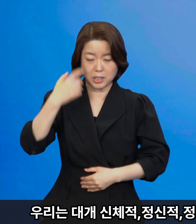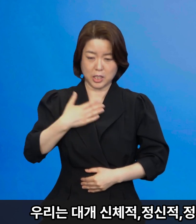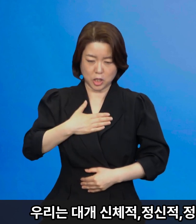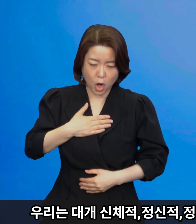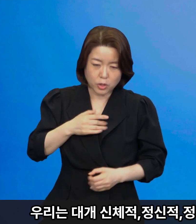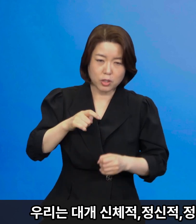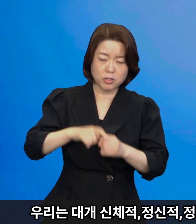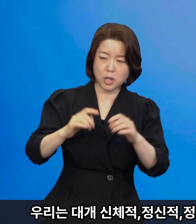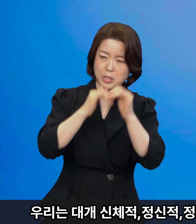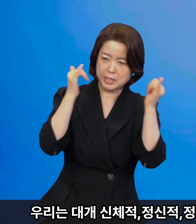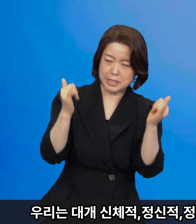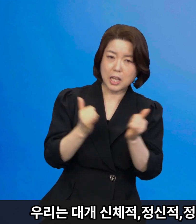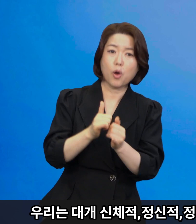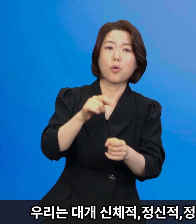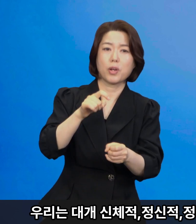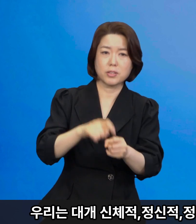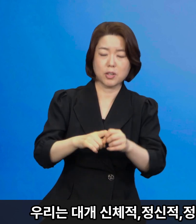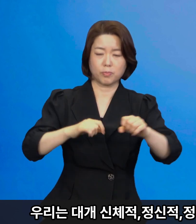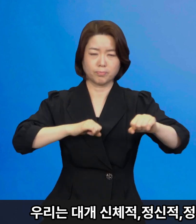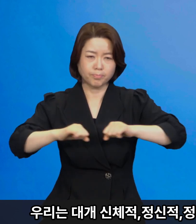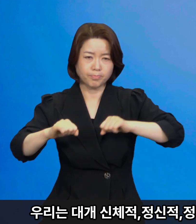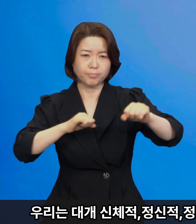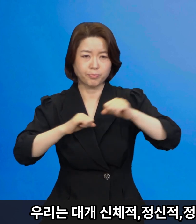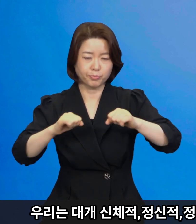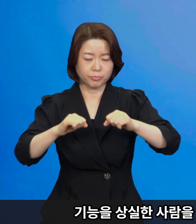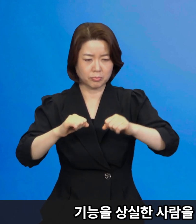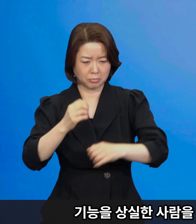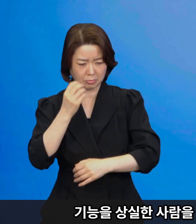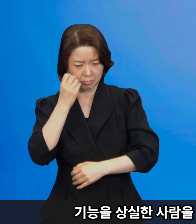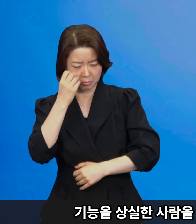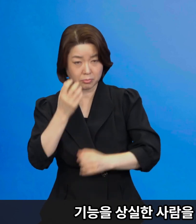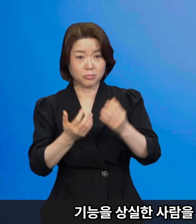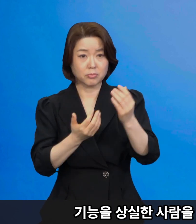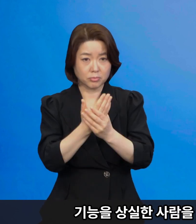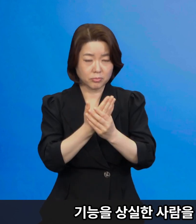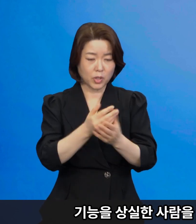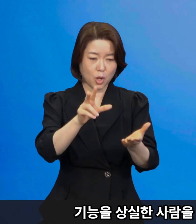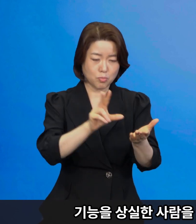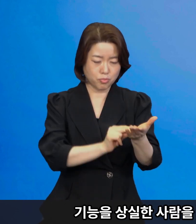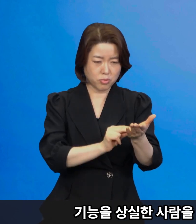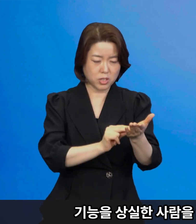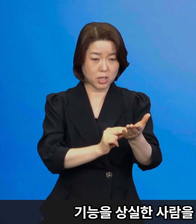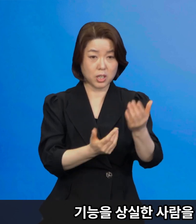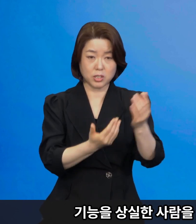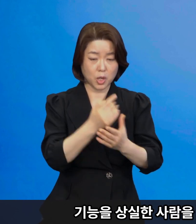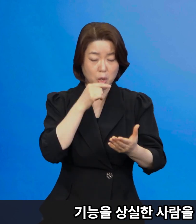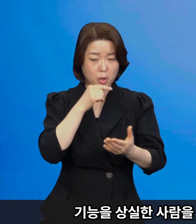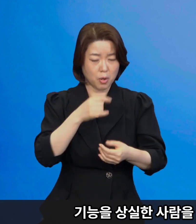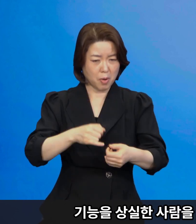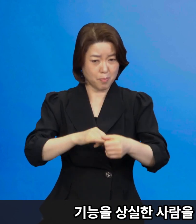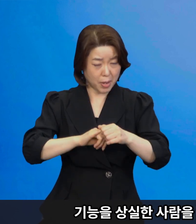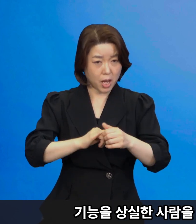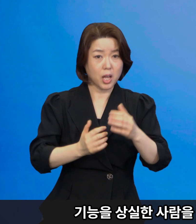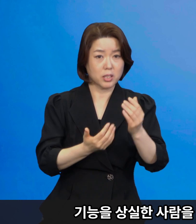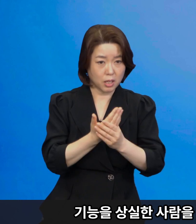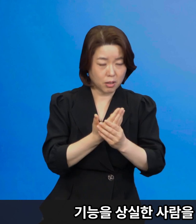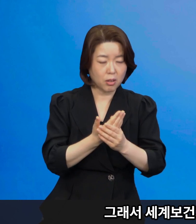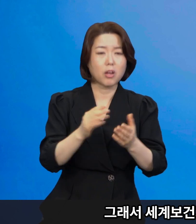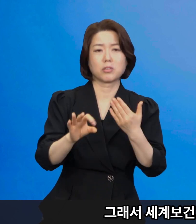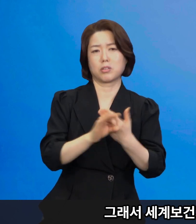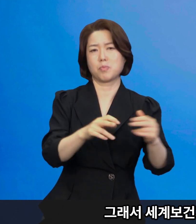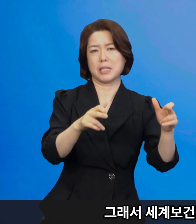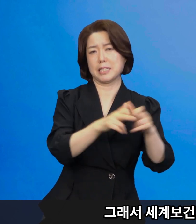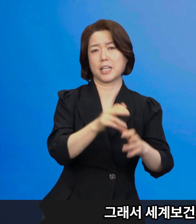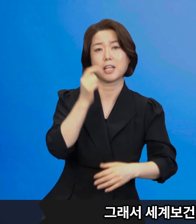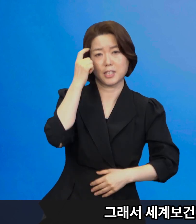정서적, 사회적인 활동에 이상이 있거나 기능을 상실한 사람을 장애인으로 생각하곤 합니다.